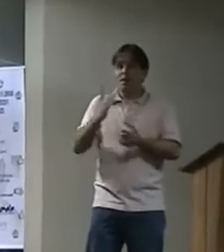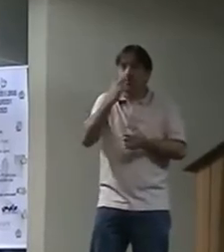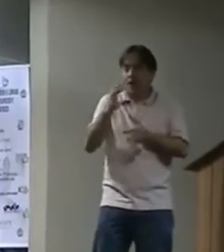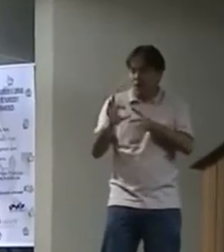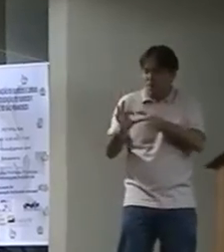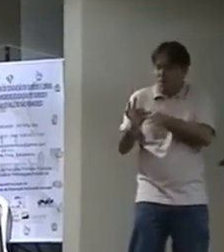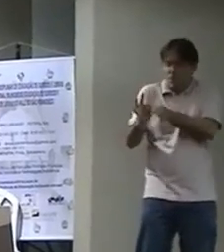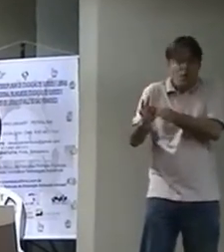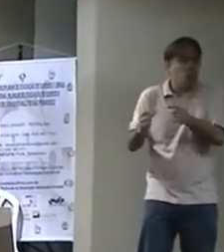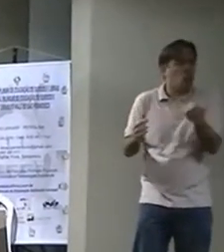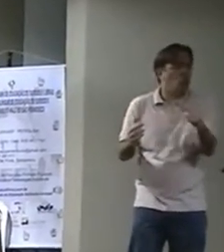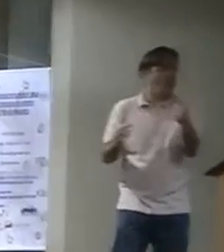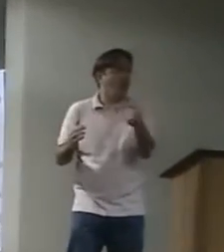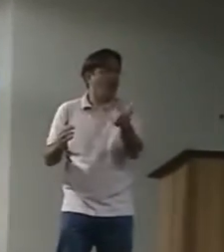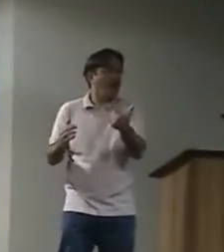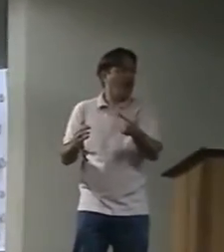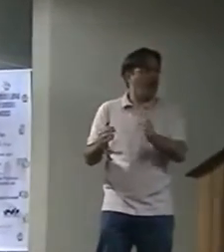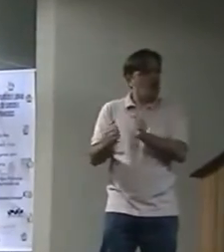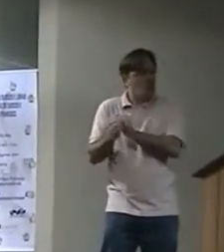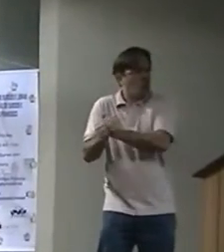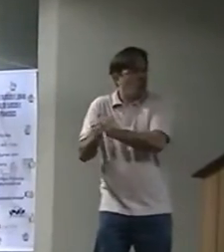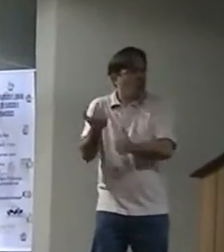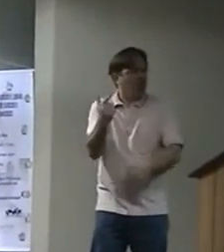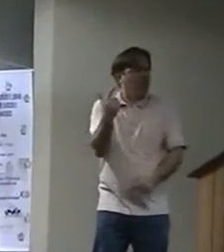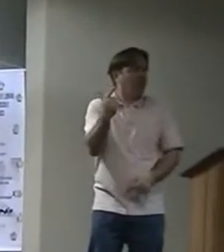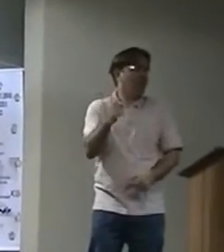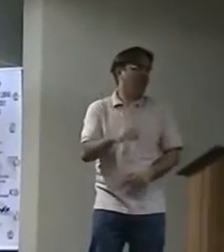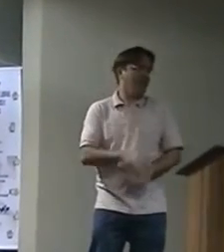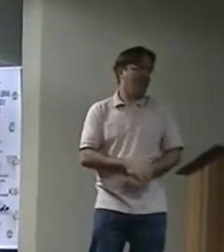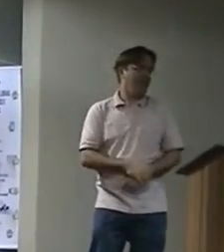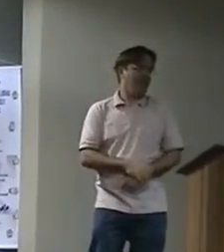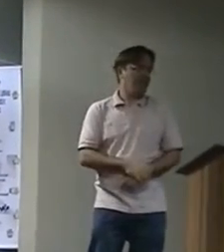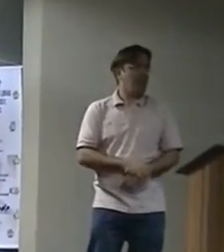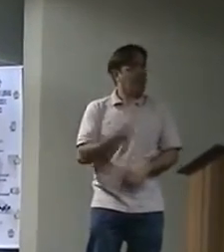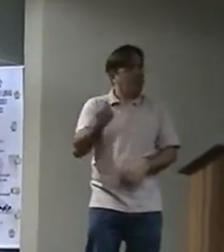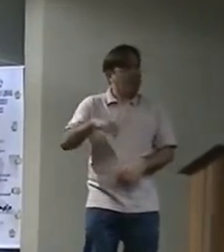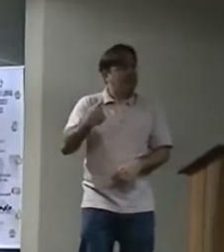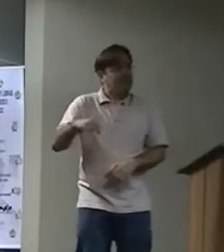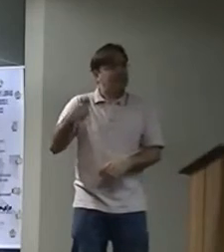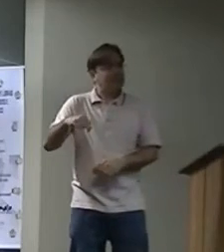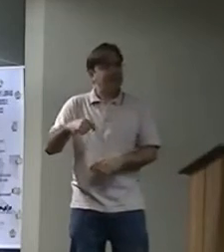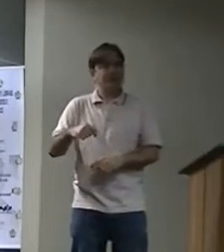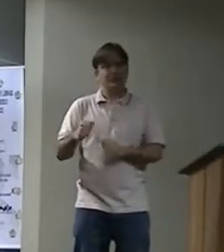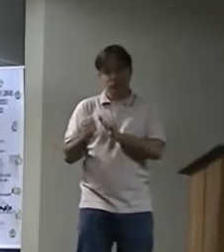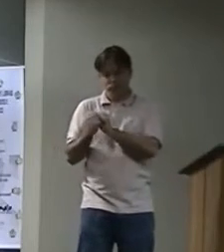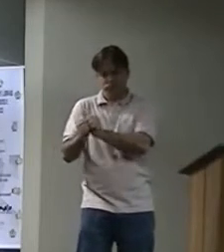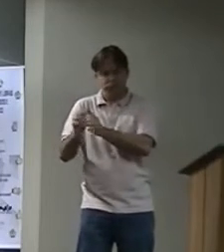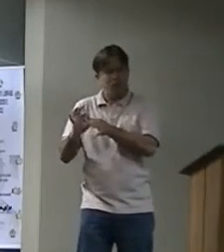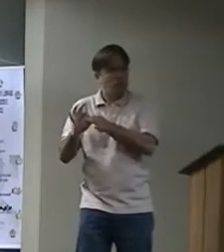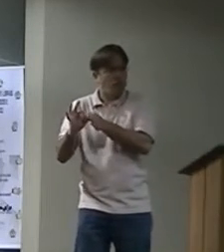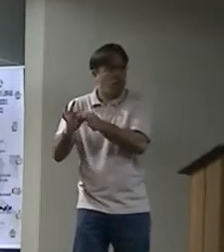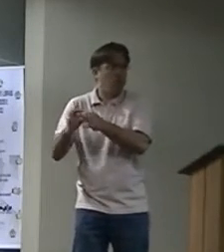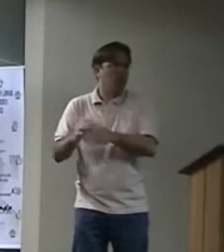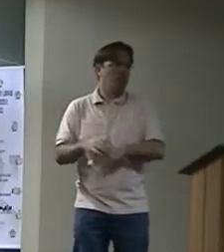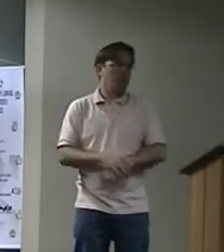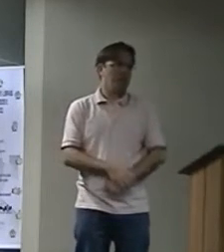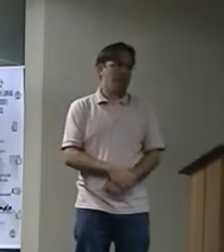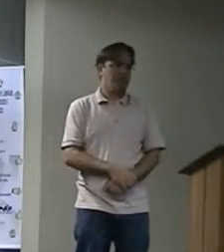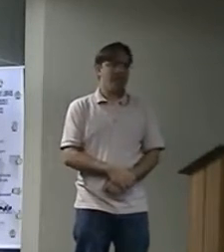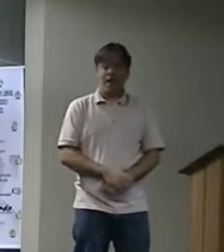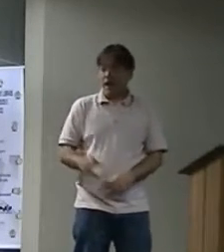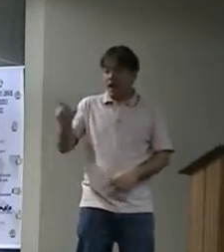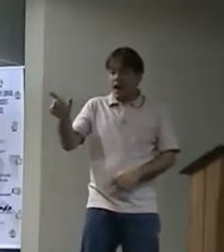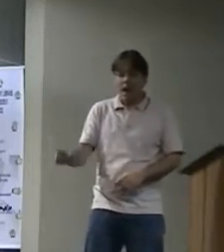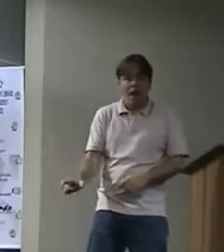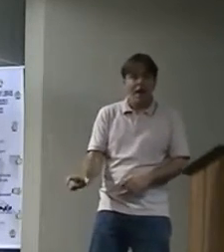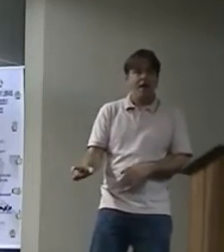sendo a família considerada, via de regra, a principal responsável pela formação de caráter de uma pessoa. Então,